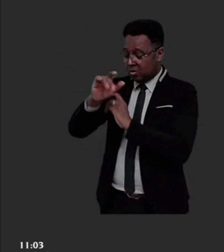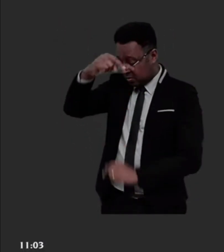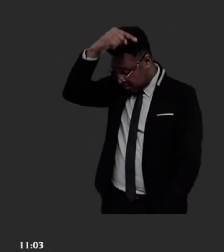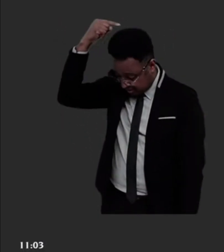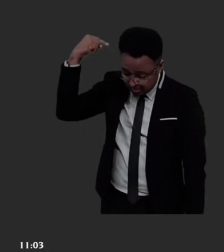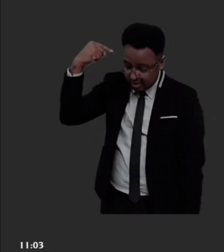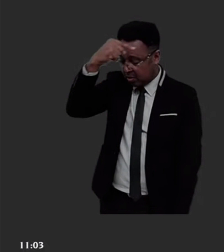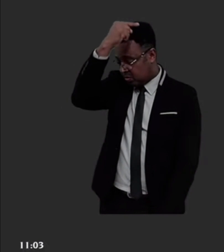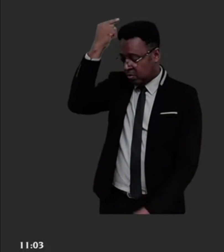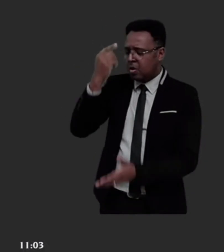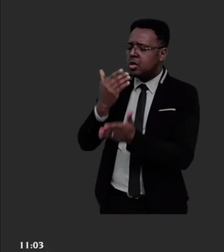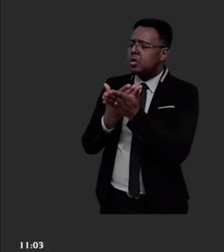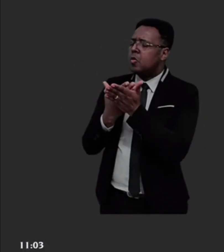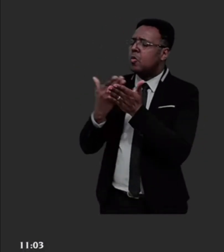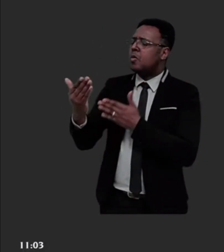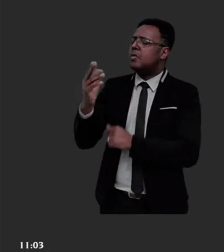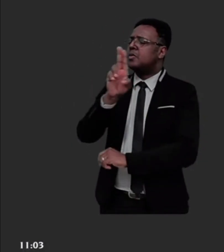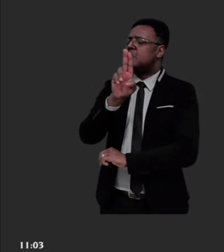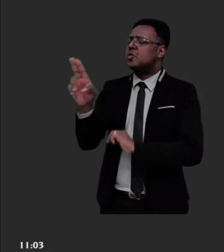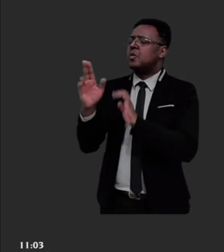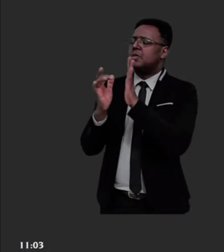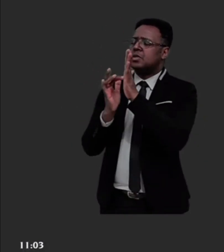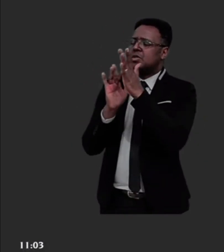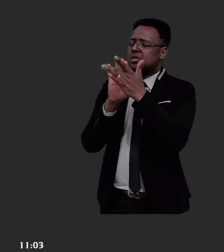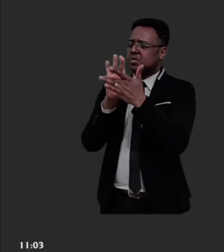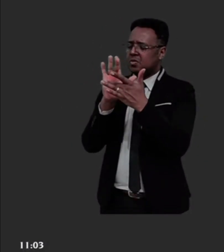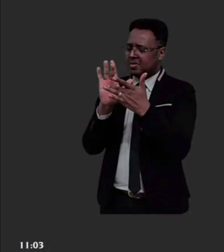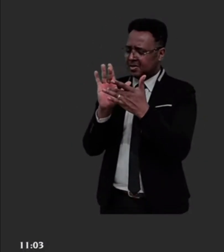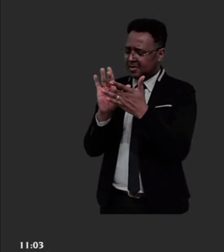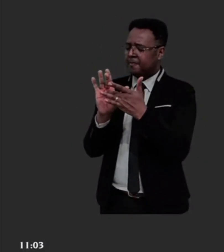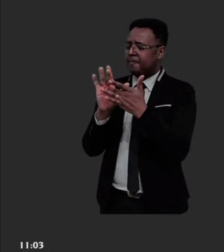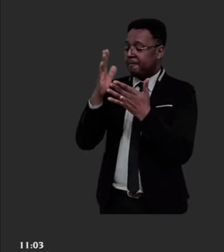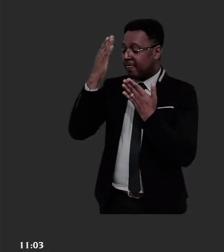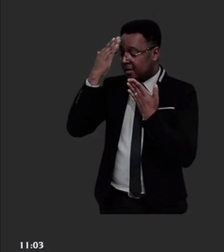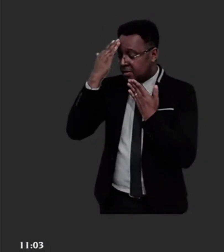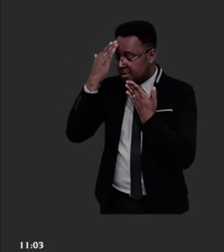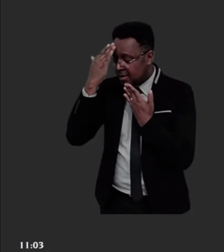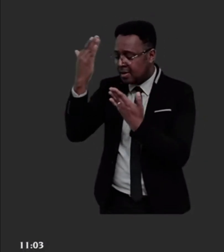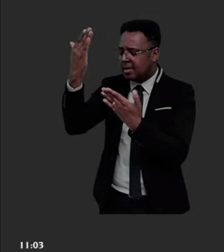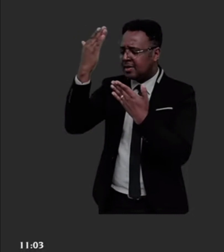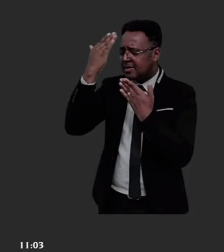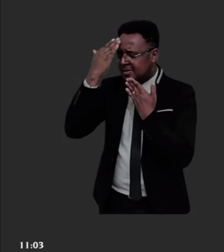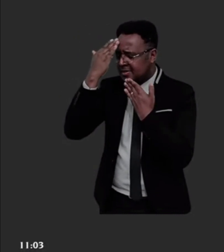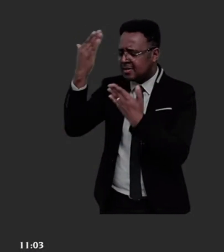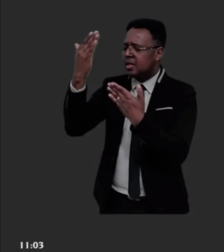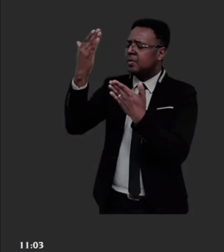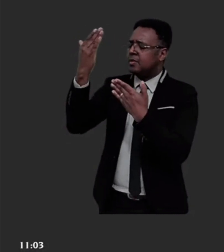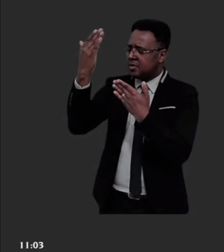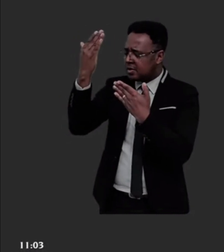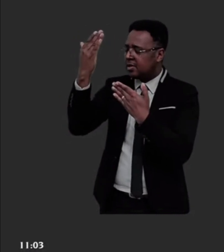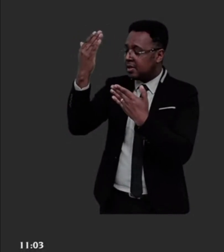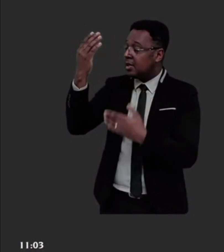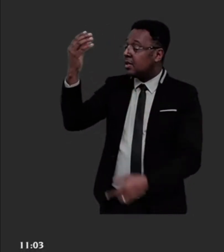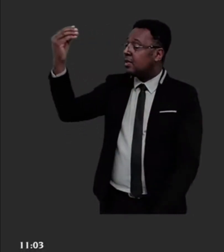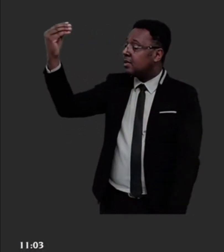Cristo, teu Filho amado. Graças nós te damos, Senhor eterno, porque, Senhor, enviaste do céu para nós